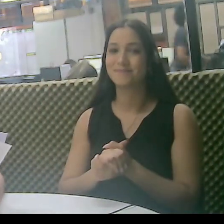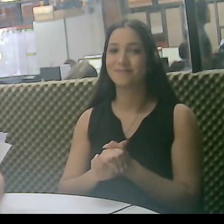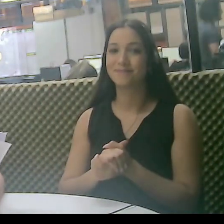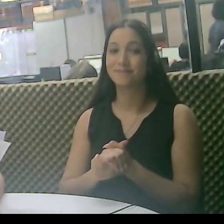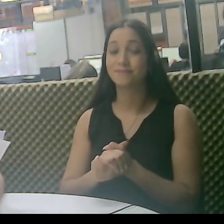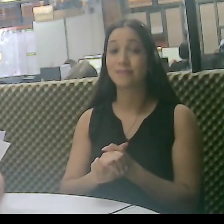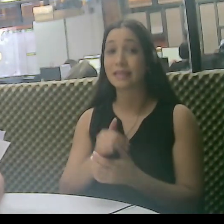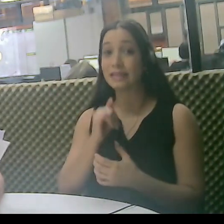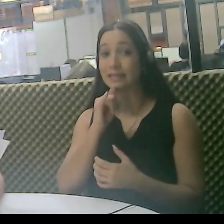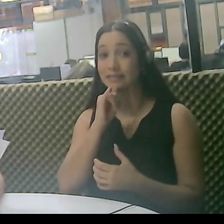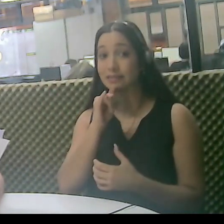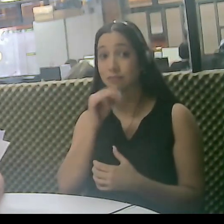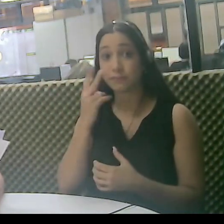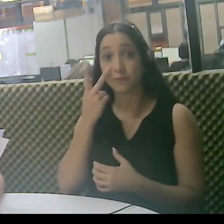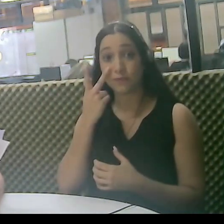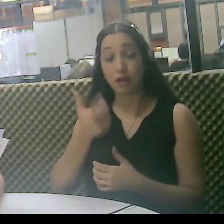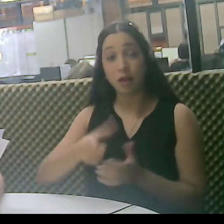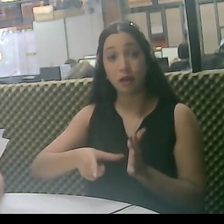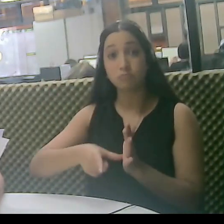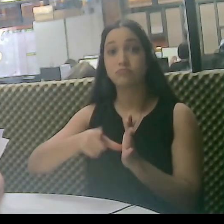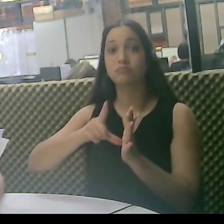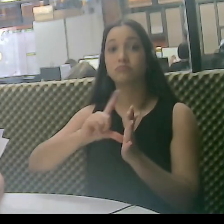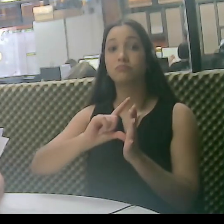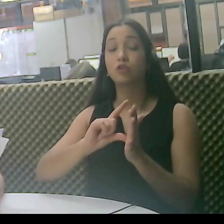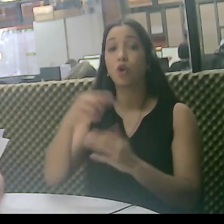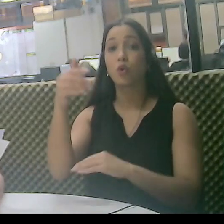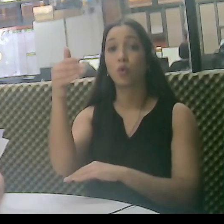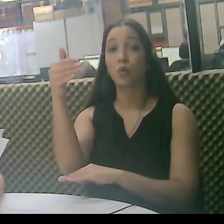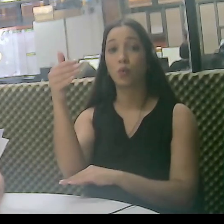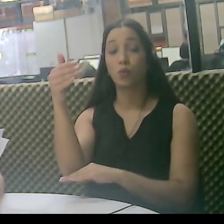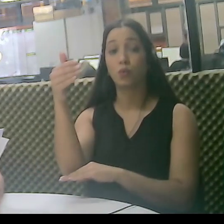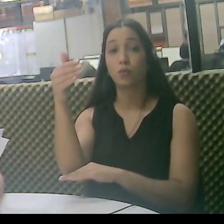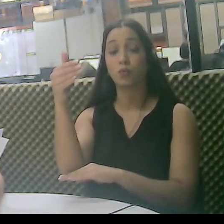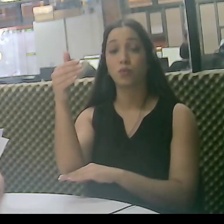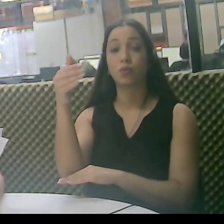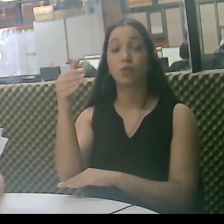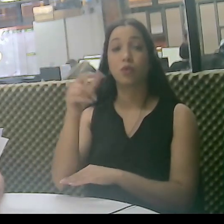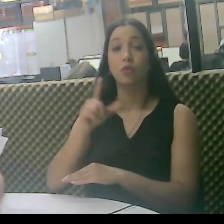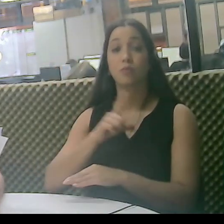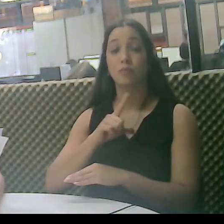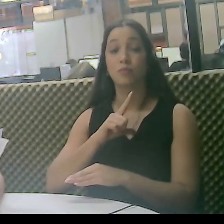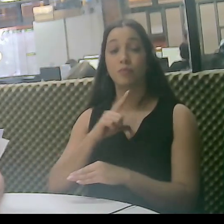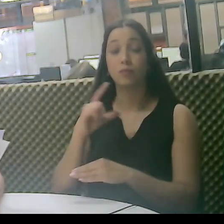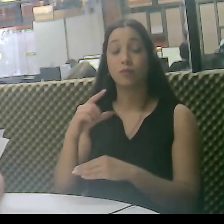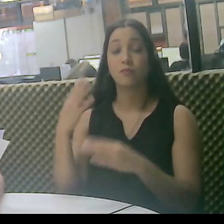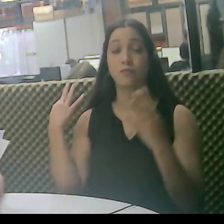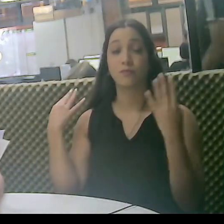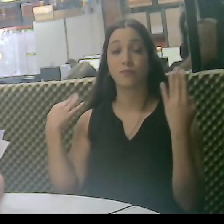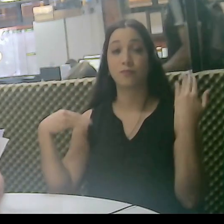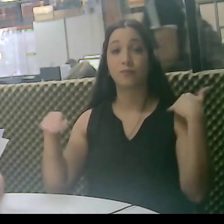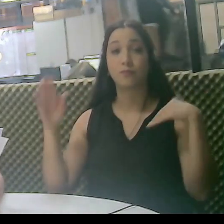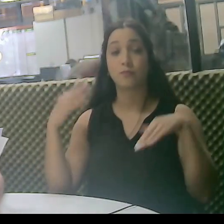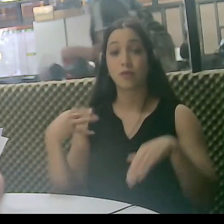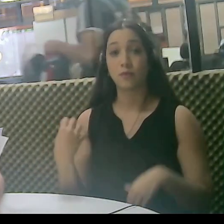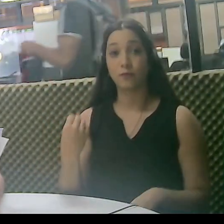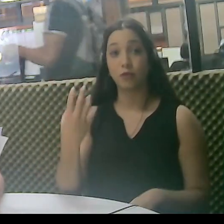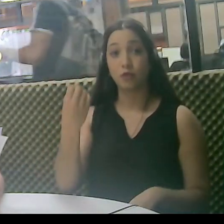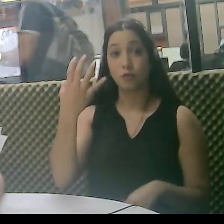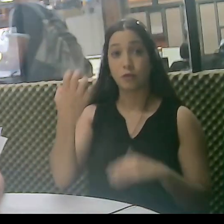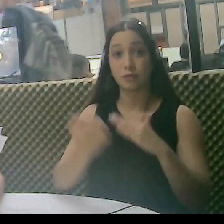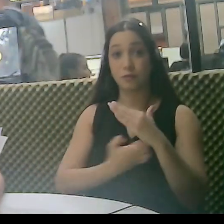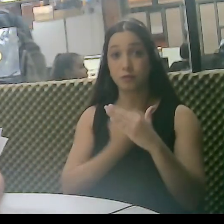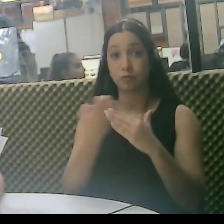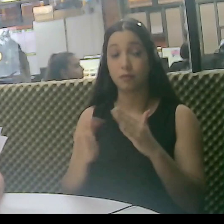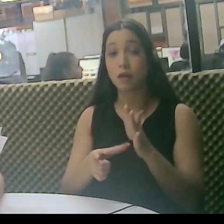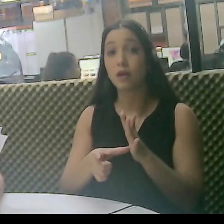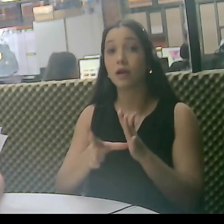das dicas é checar com antecedência a hospedagem oferecida por meio das agências de viagem. O Procon recomenda que antes de